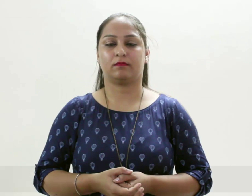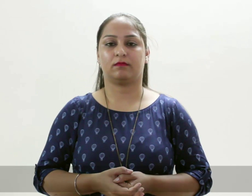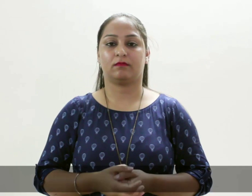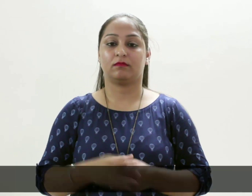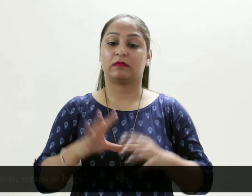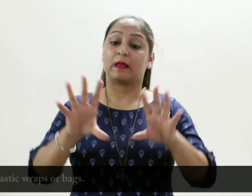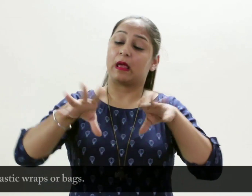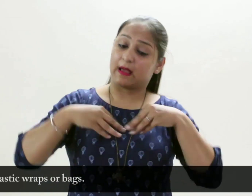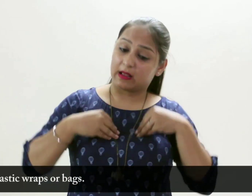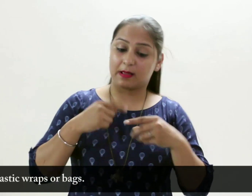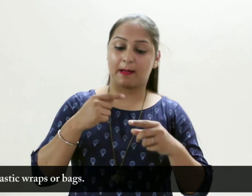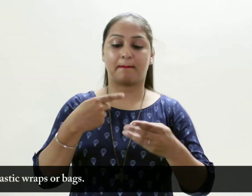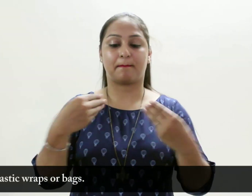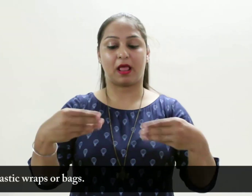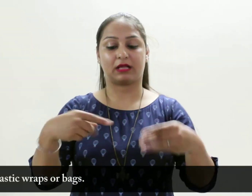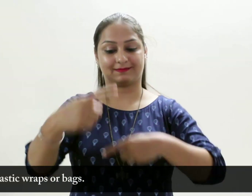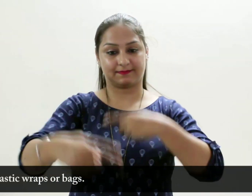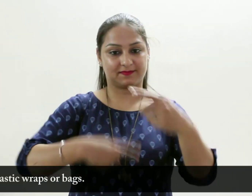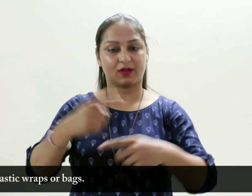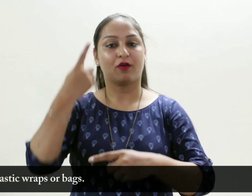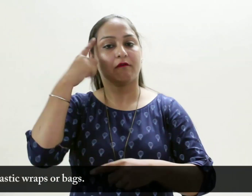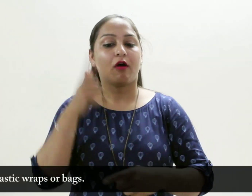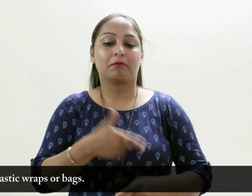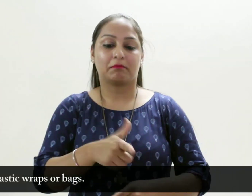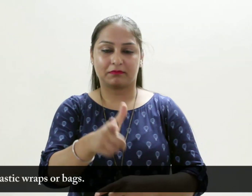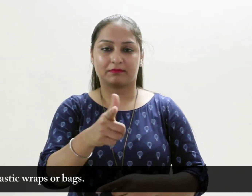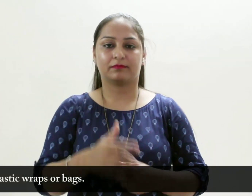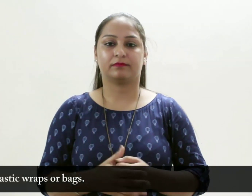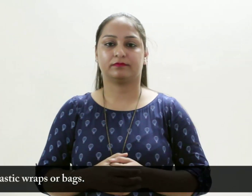प्लास्टिक रैप या बैग का उपयोग करें।